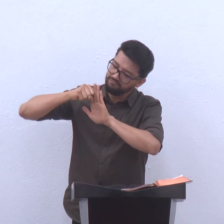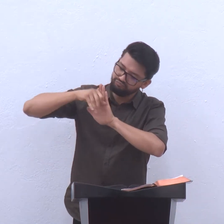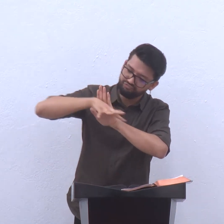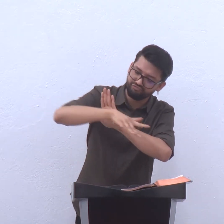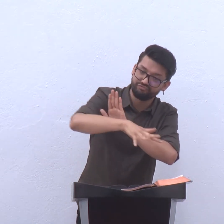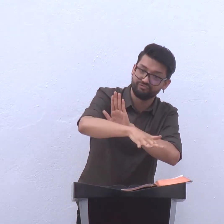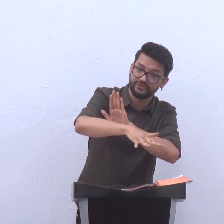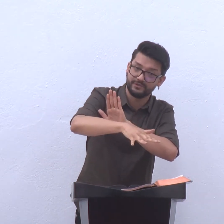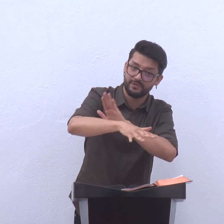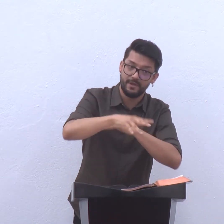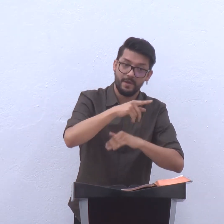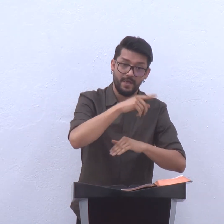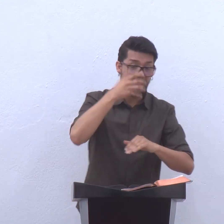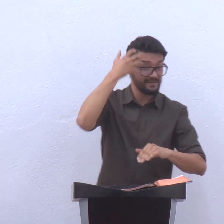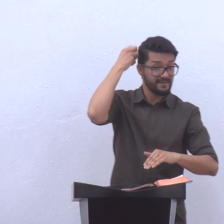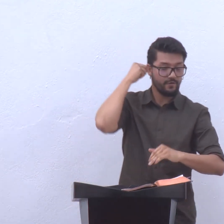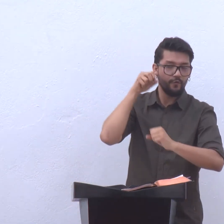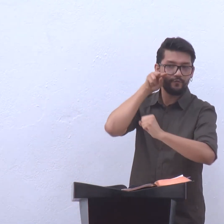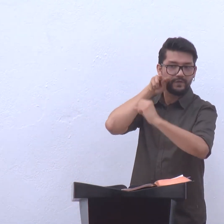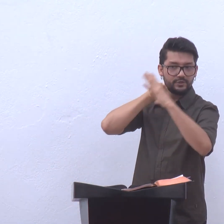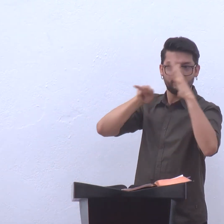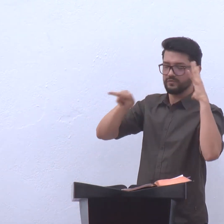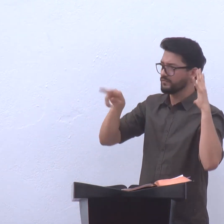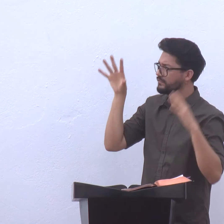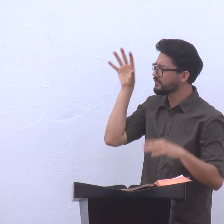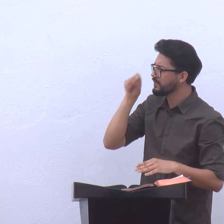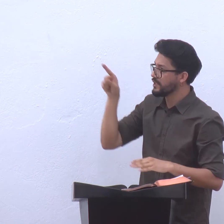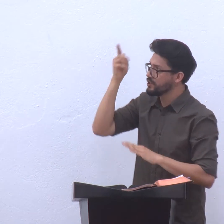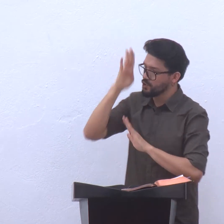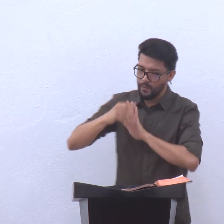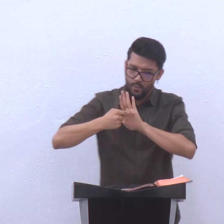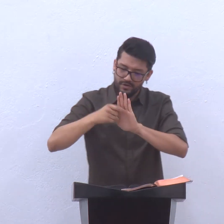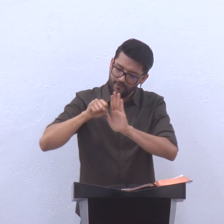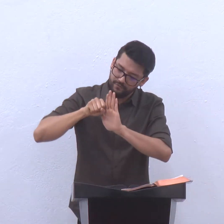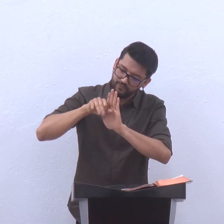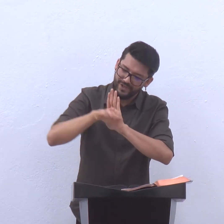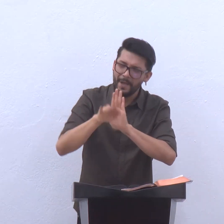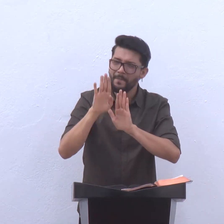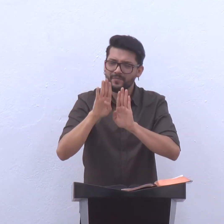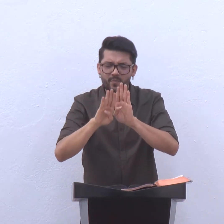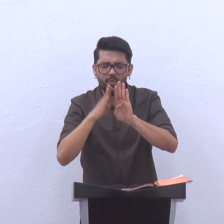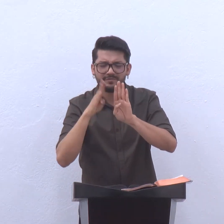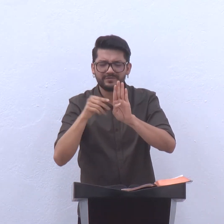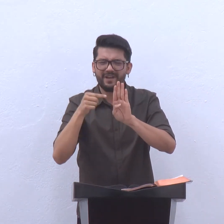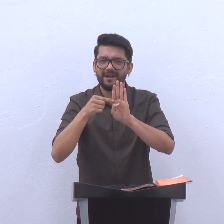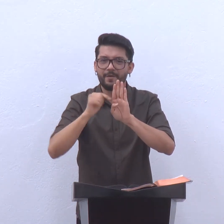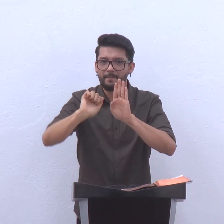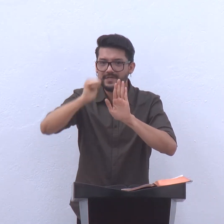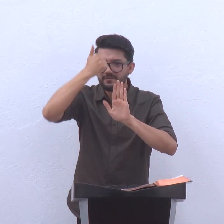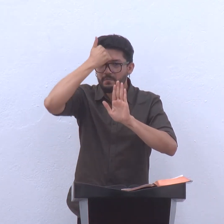ver el templo y del umbral de la puerta del templo brotan aguas.